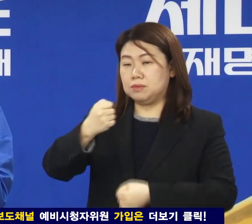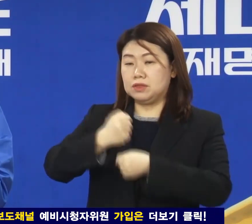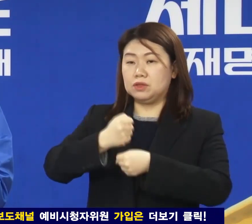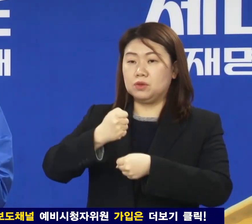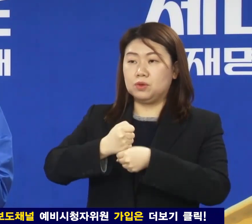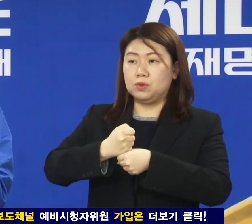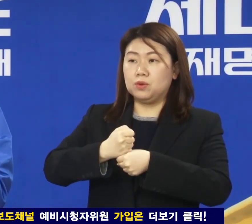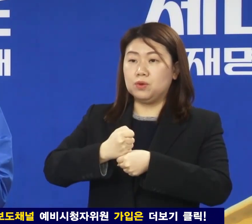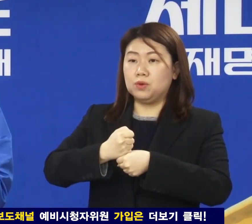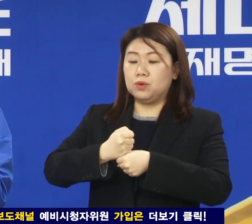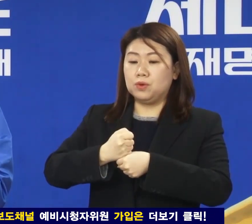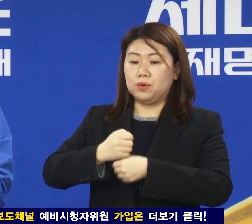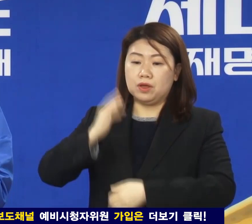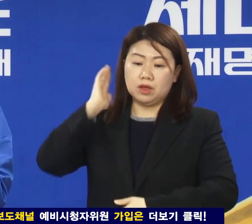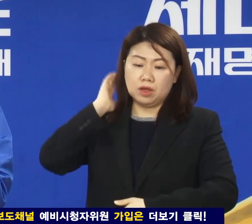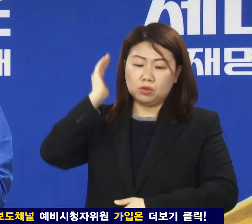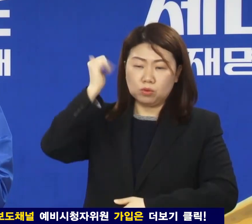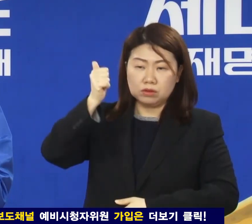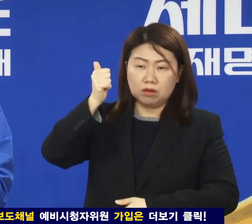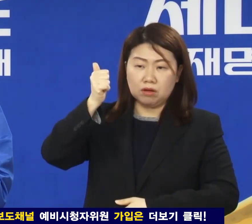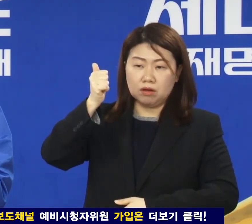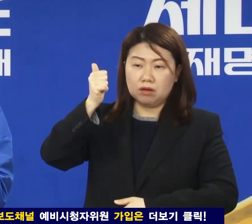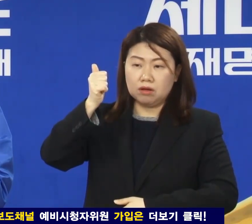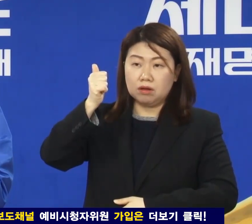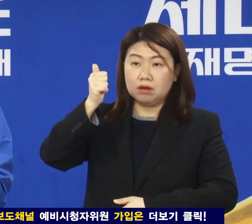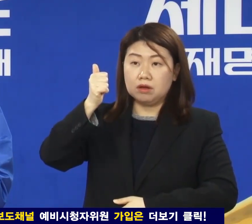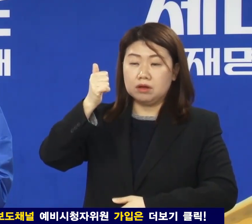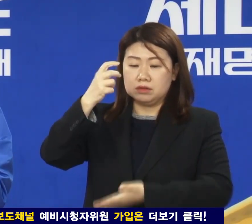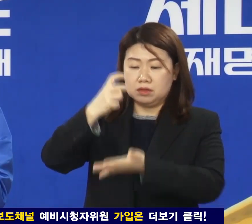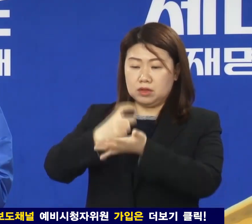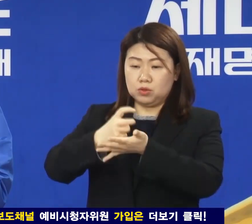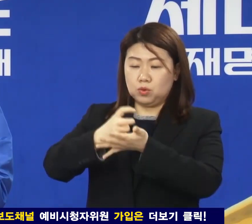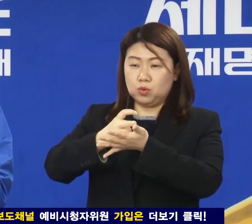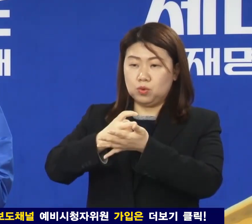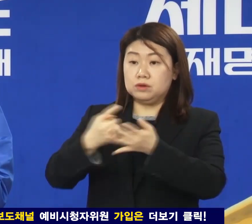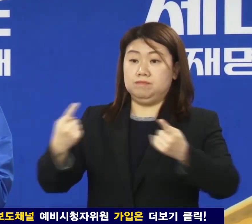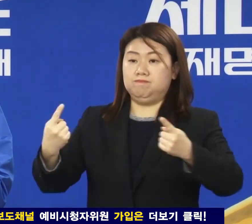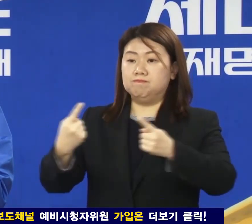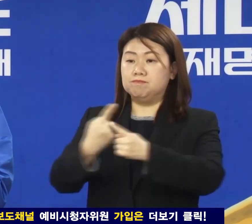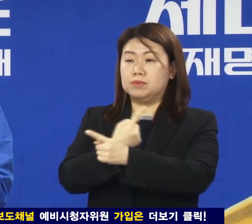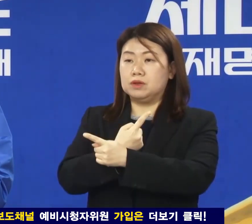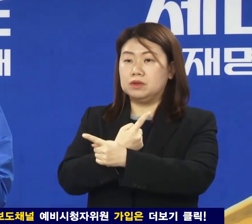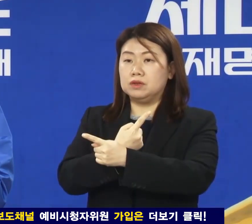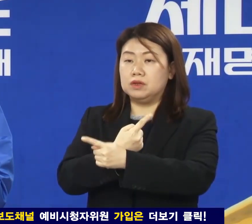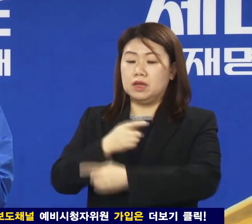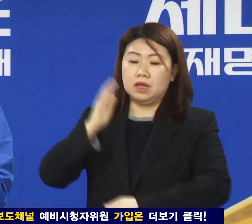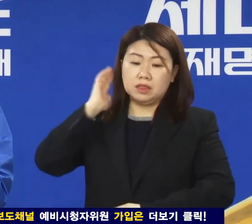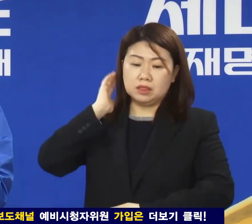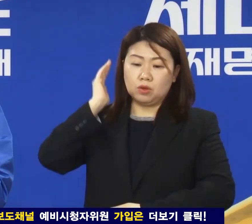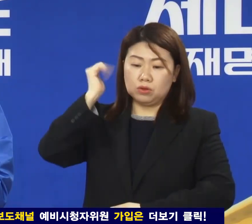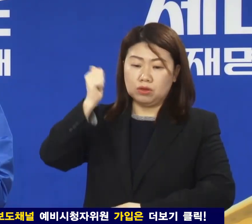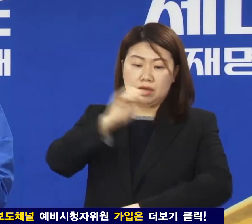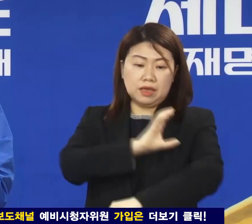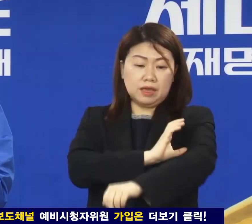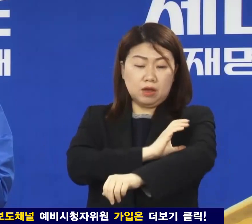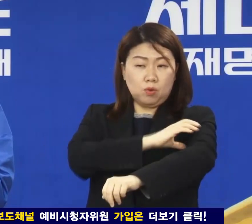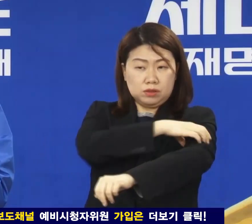제왕적 대통령제를 개선하는 개헌을 추진하겠습니다. 대통령의 권한을